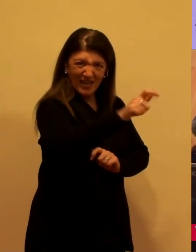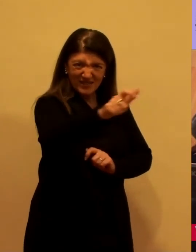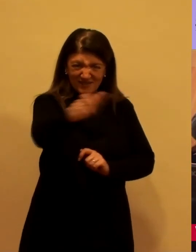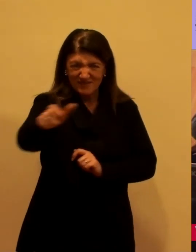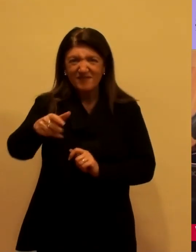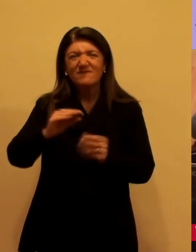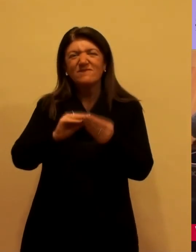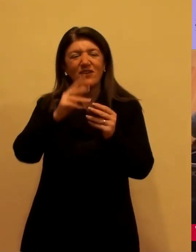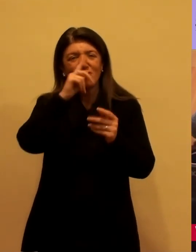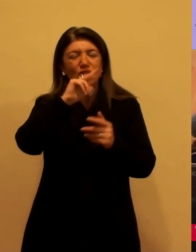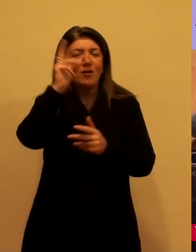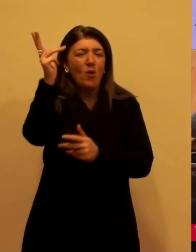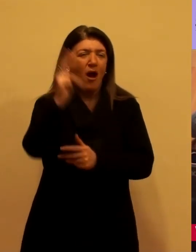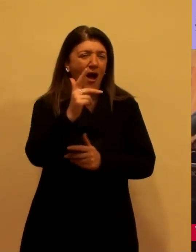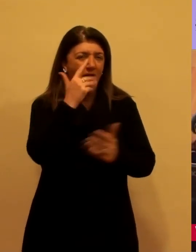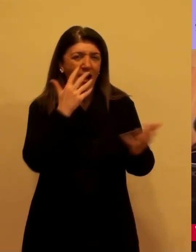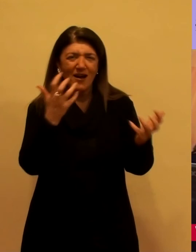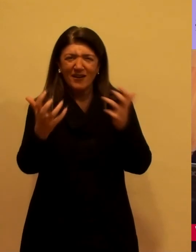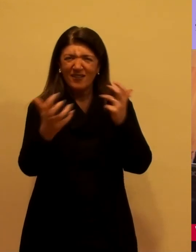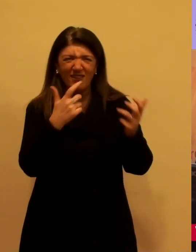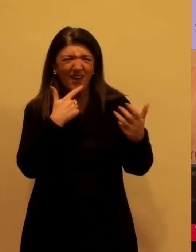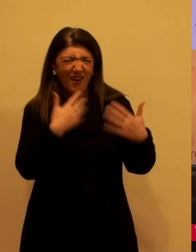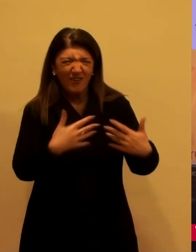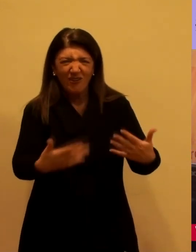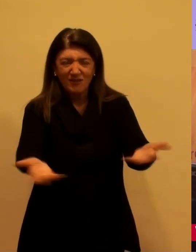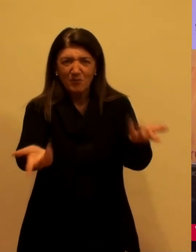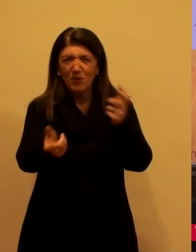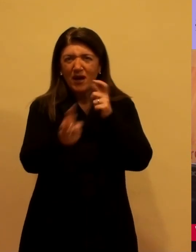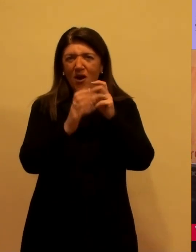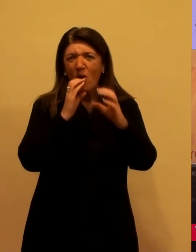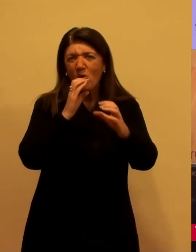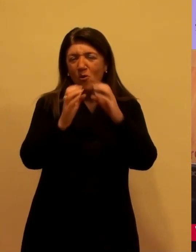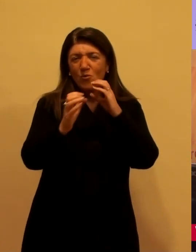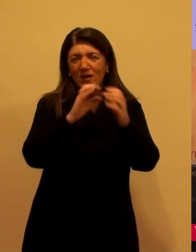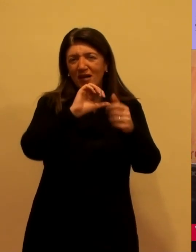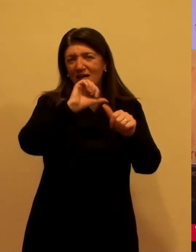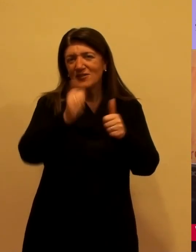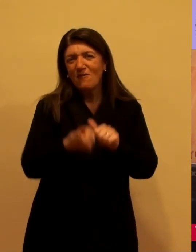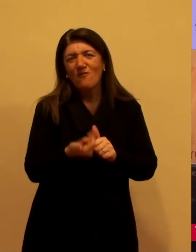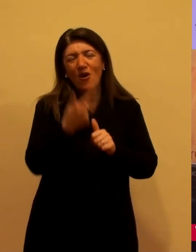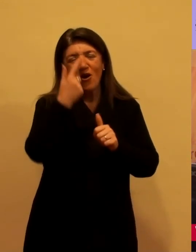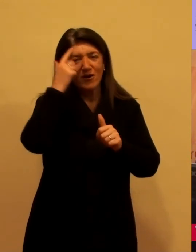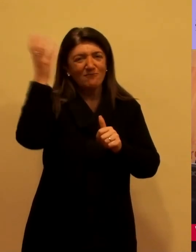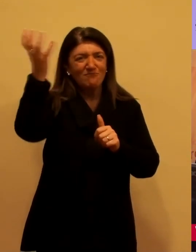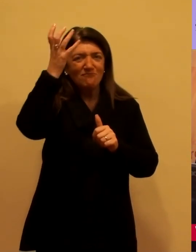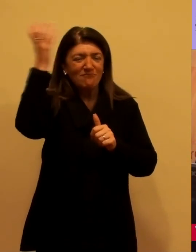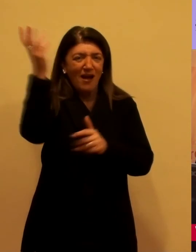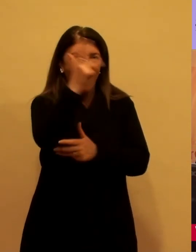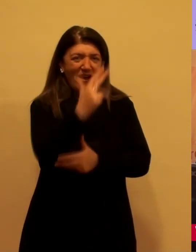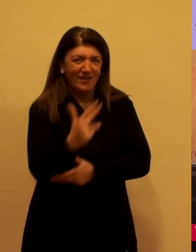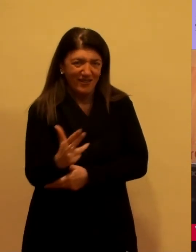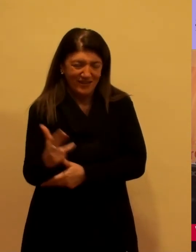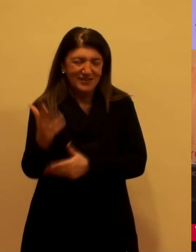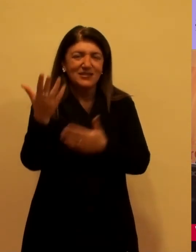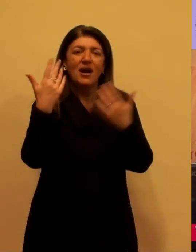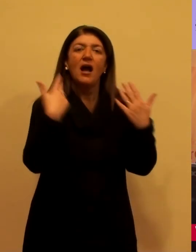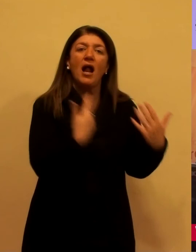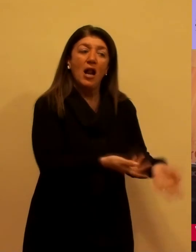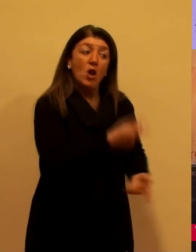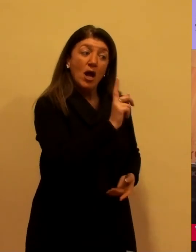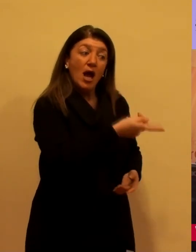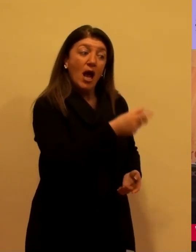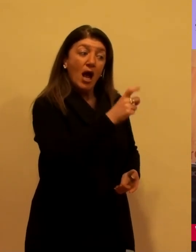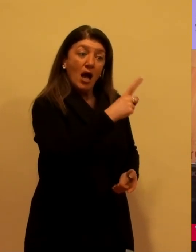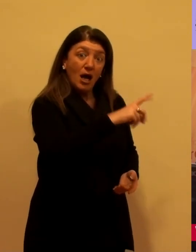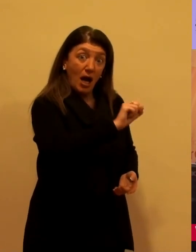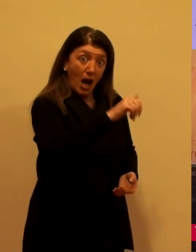un po' così contemporanea, no? Un dialogo un po' così artistico e astratto. Allora, GAM, PAV